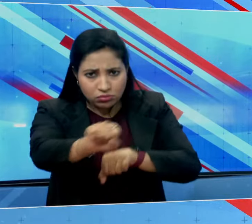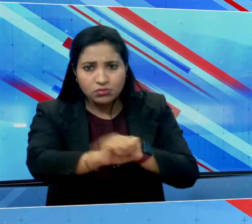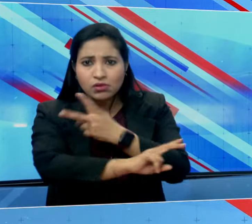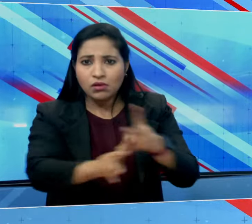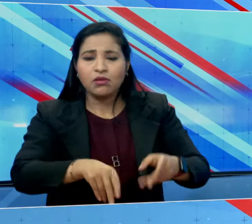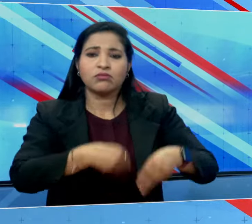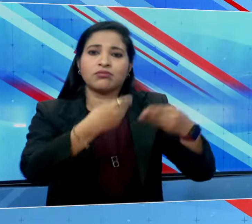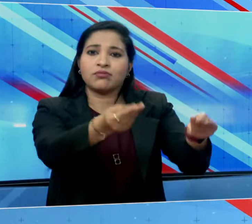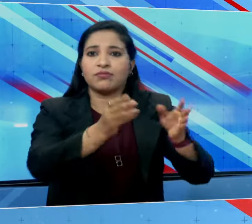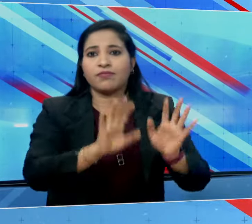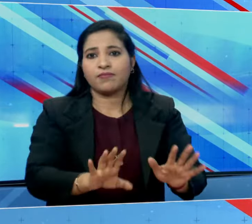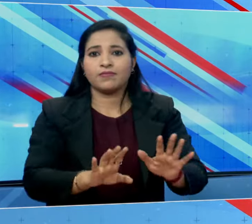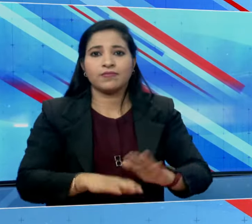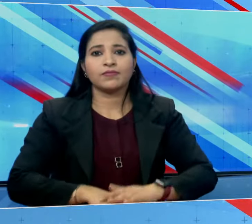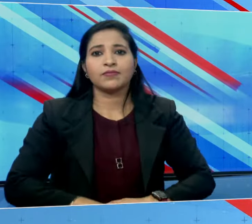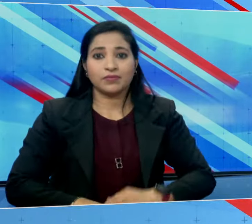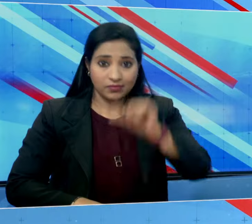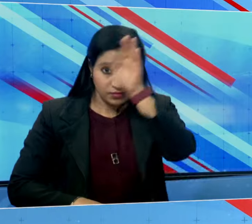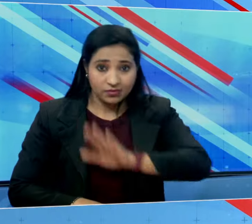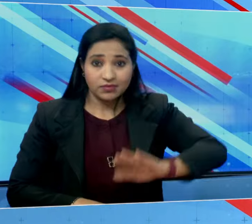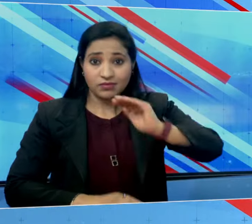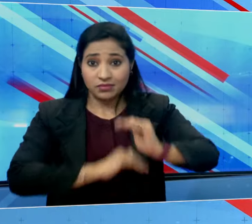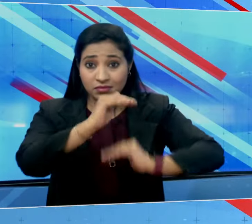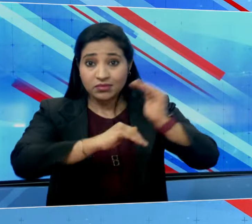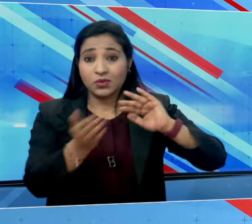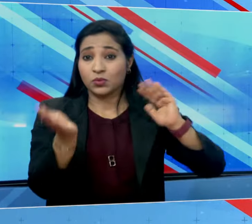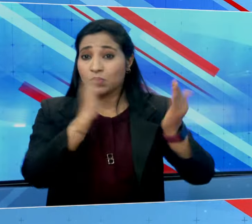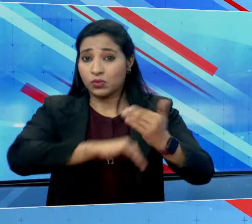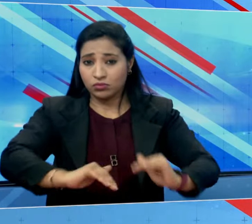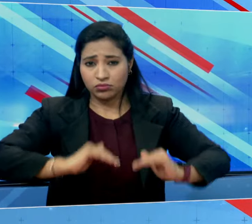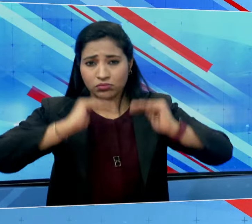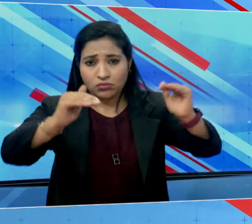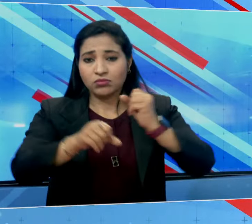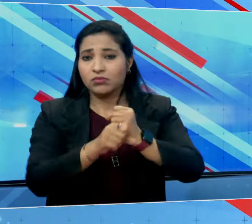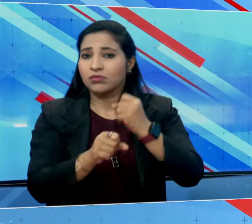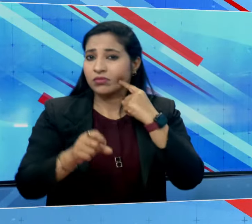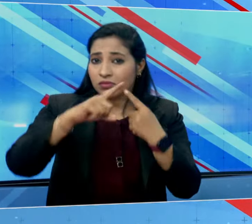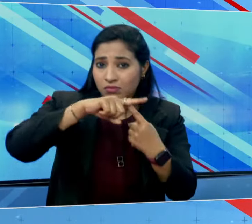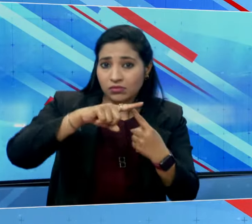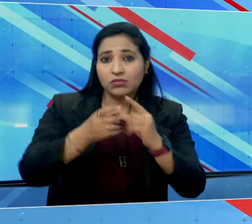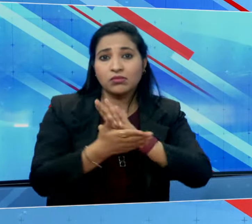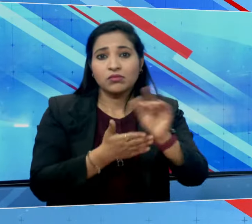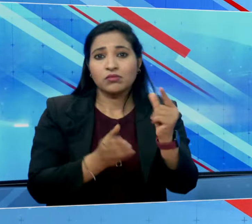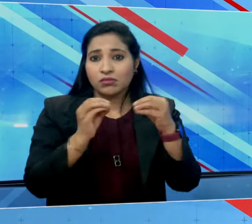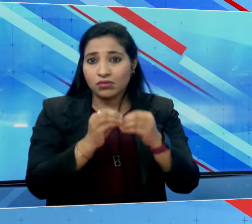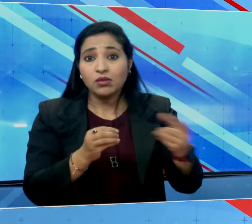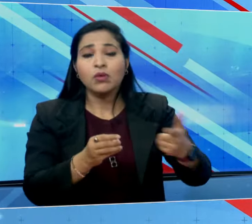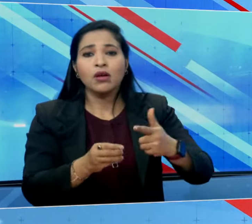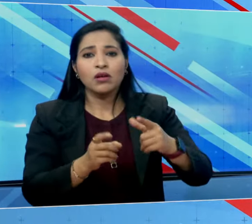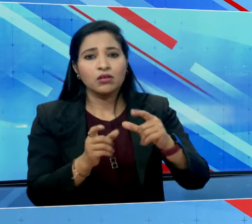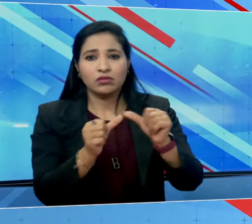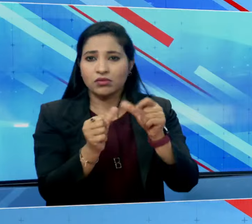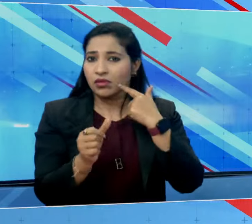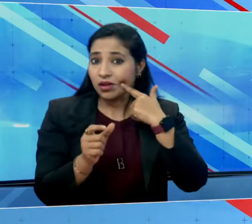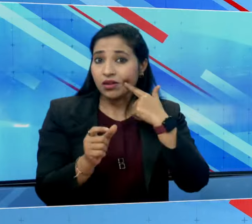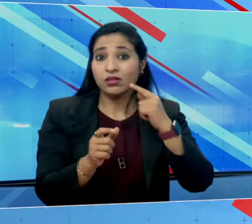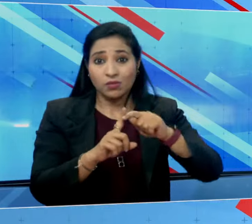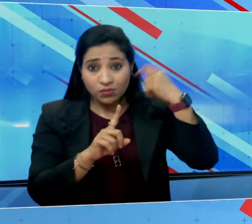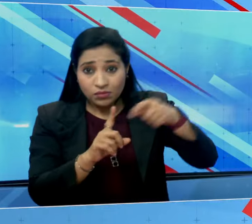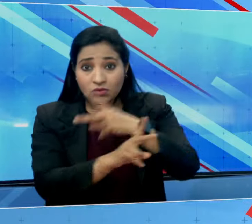प्रदान करेगा भारत में डेवलपर्स वैश्विक स्तर पर गिट हब पर जनरेट एआई परियोजनाओं में दूसरा सबसे बड़ा